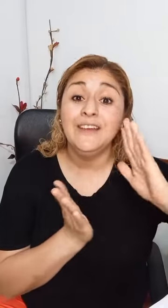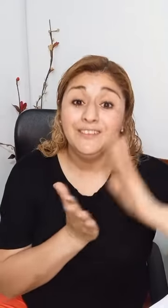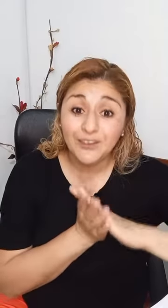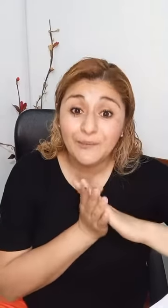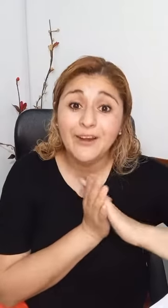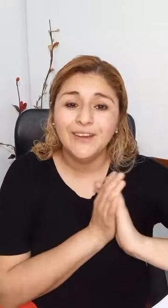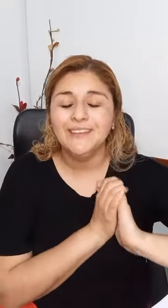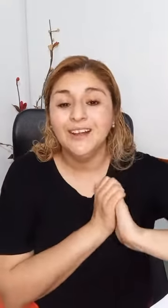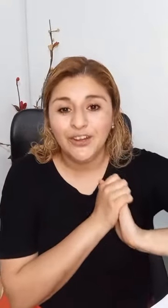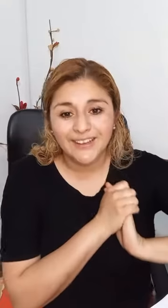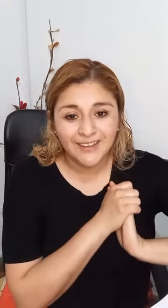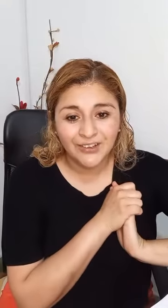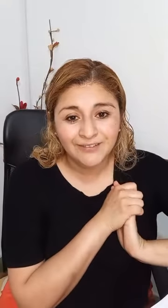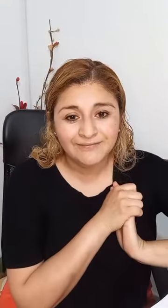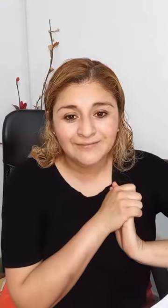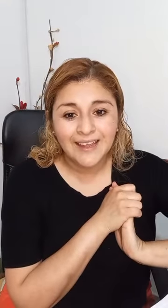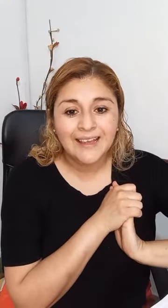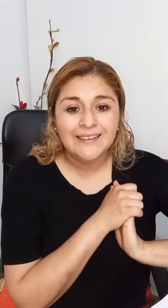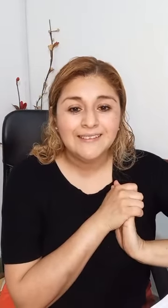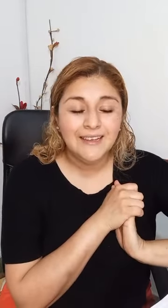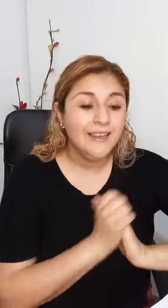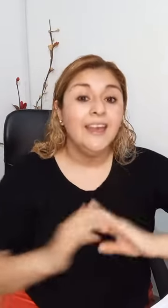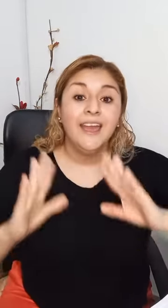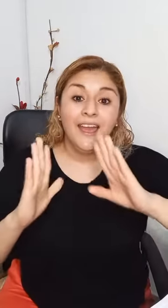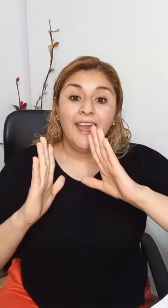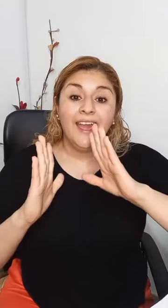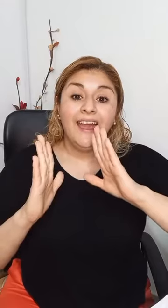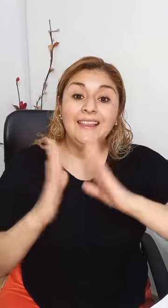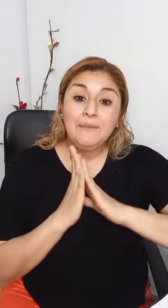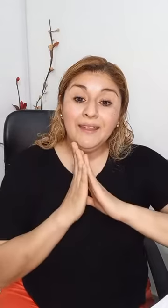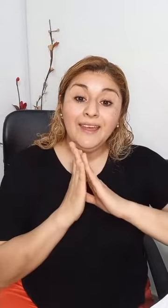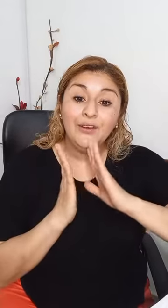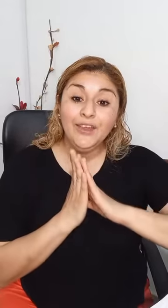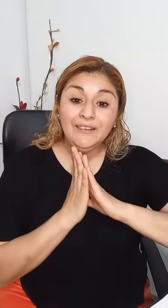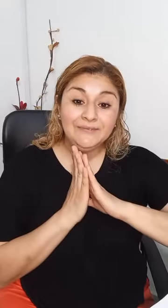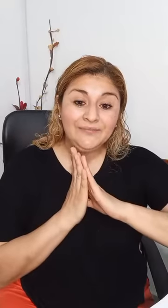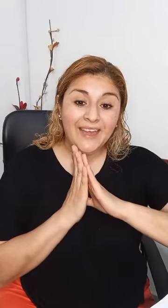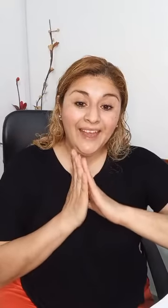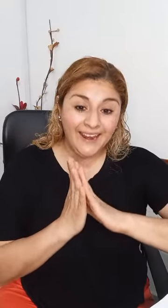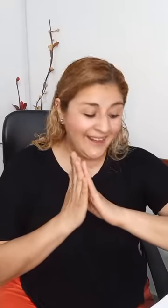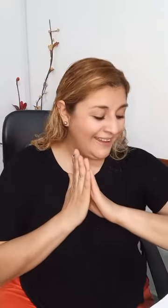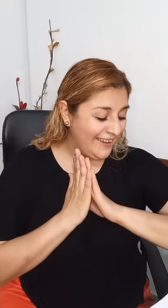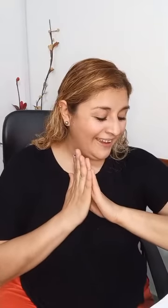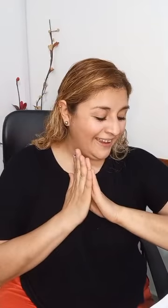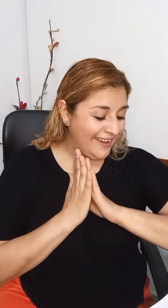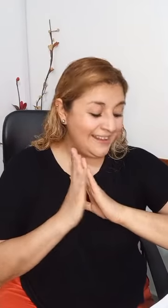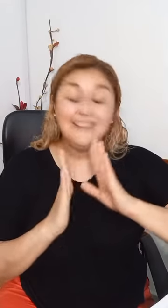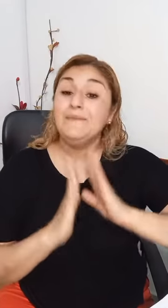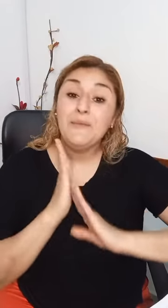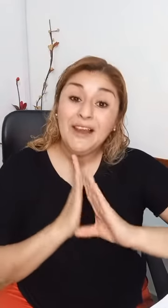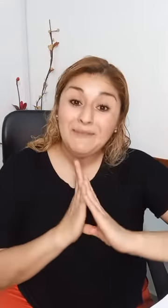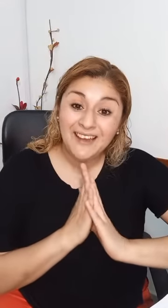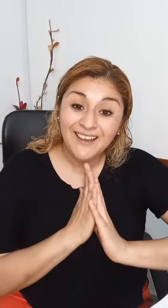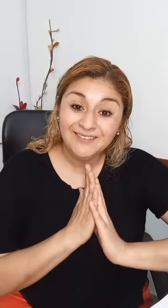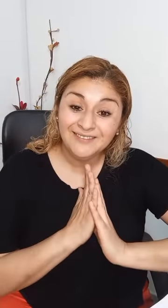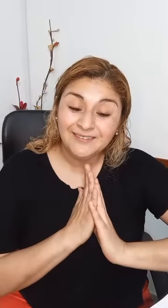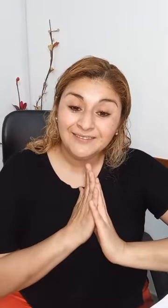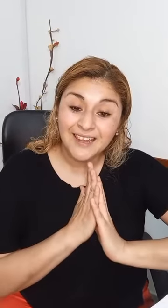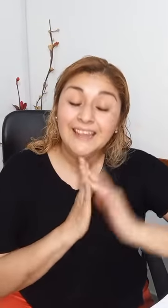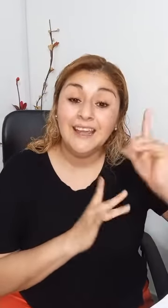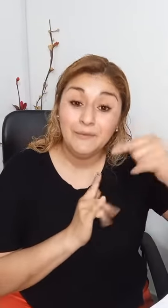hablando de la visión para los que se están conectando. ¿Sí? El tema de hoy era, y si cambiamos la